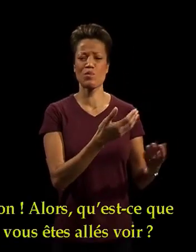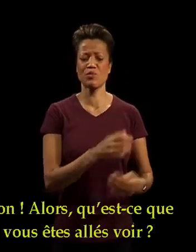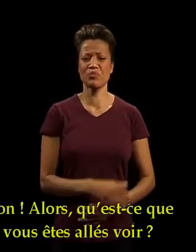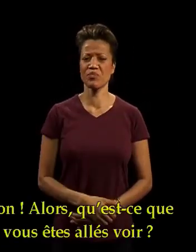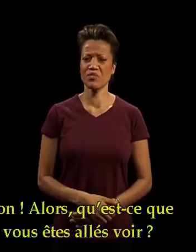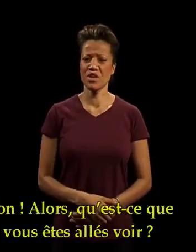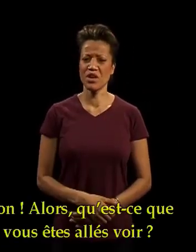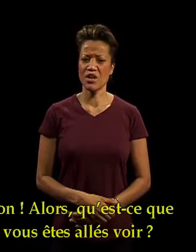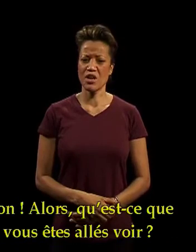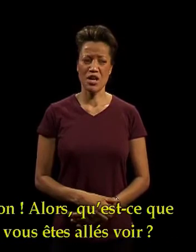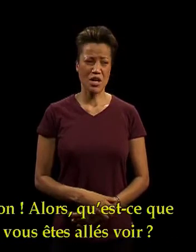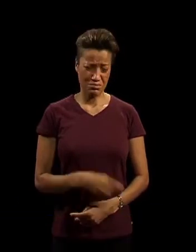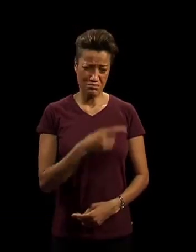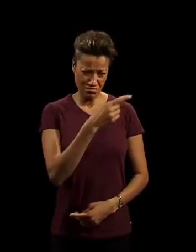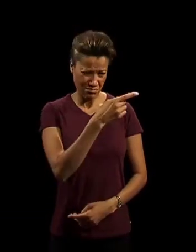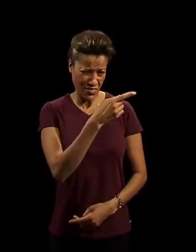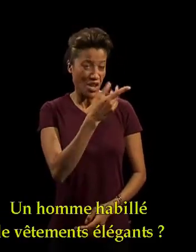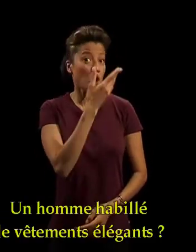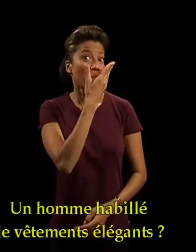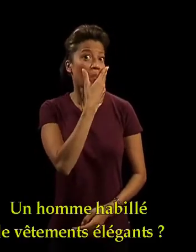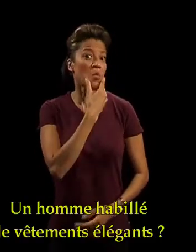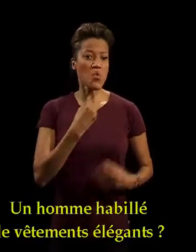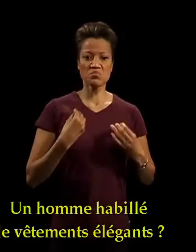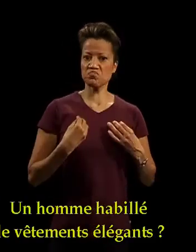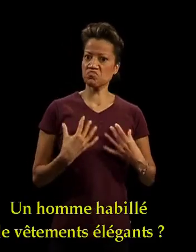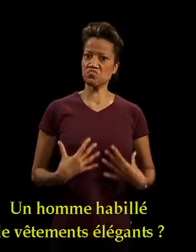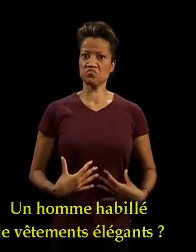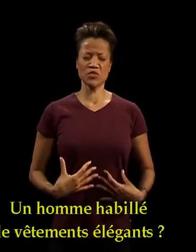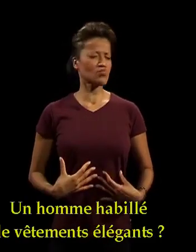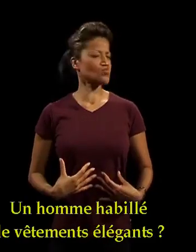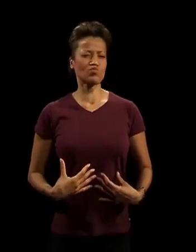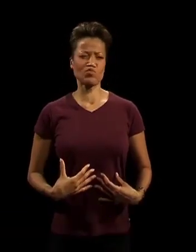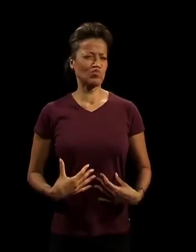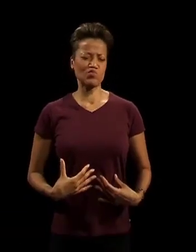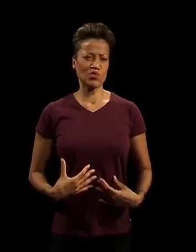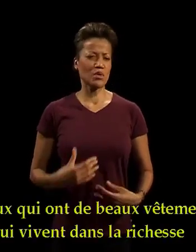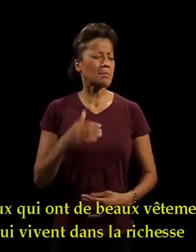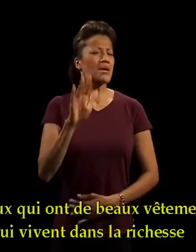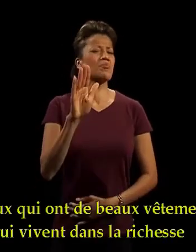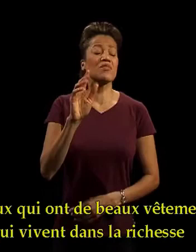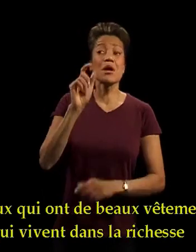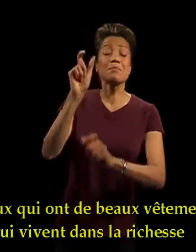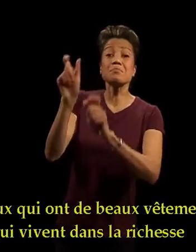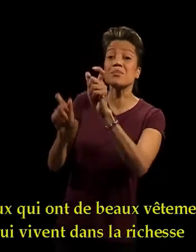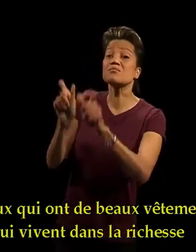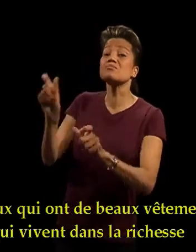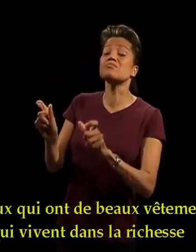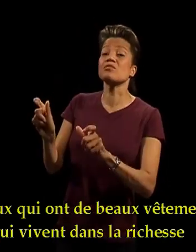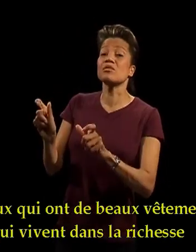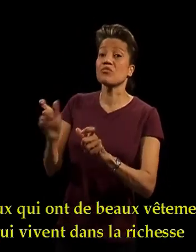Non. Alors, qu'est-ce que vous êtes allés voir? Un homme habillé de vêtements élégants? Mais ceux qui ont de